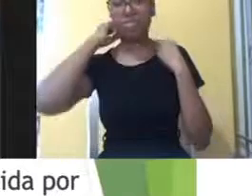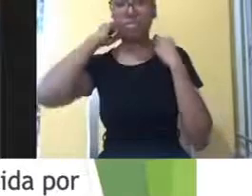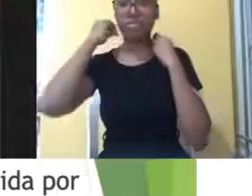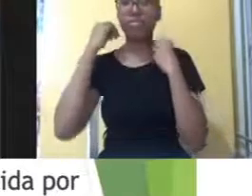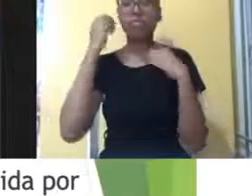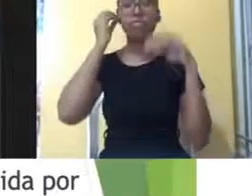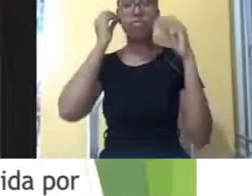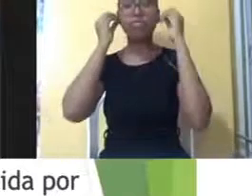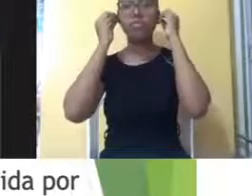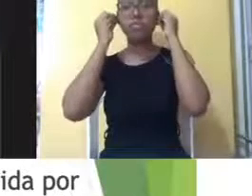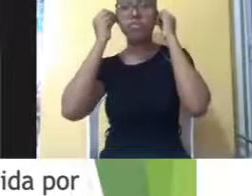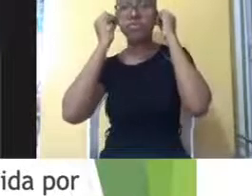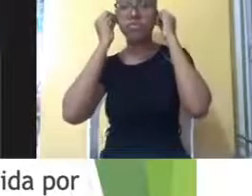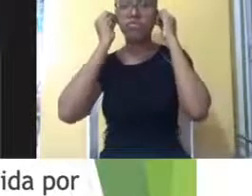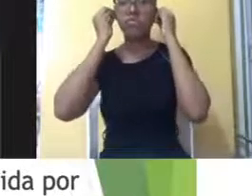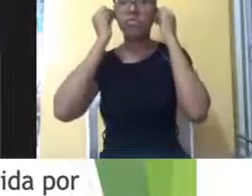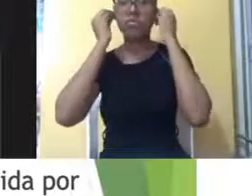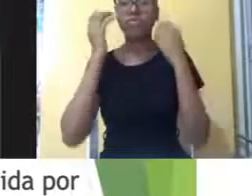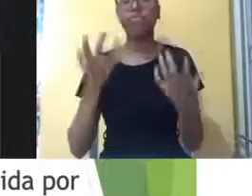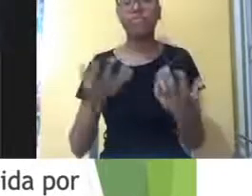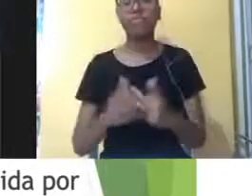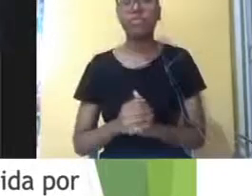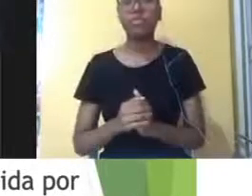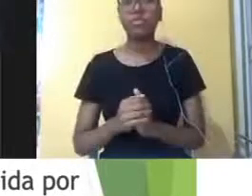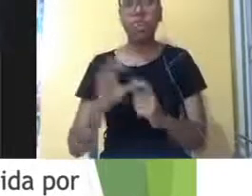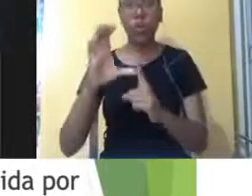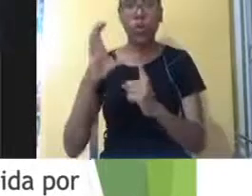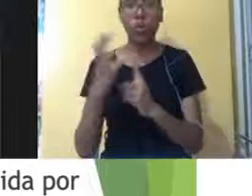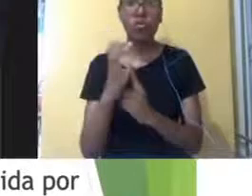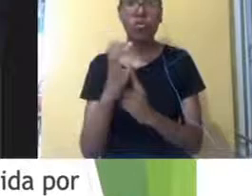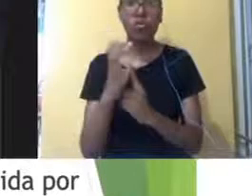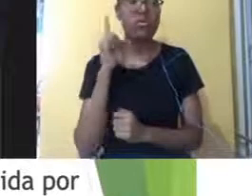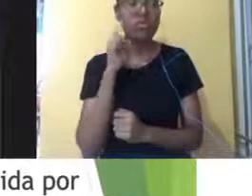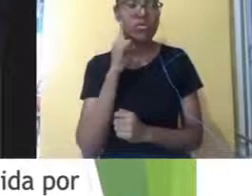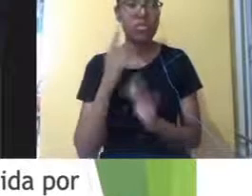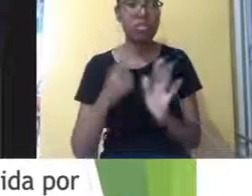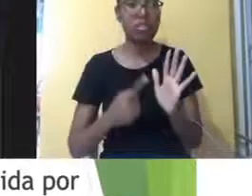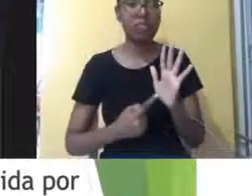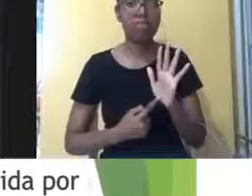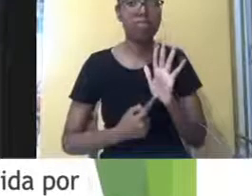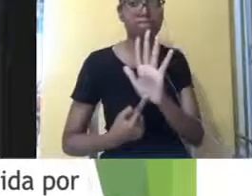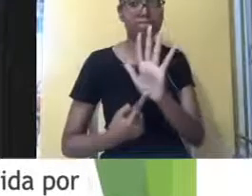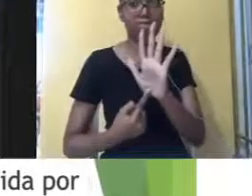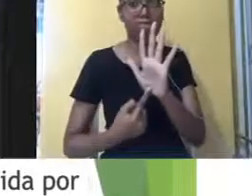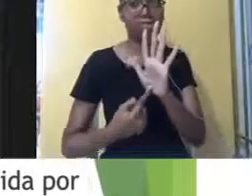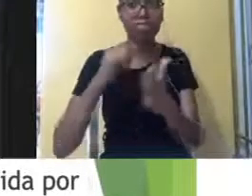Espérate rápido. Bueno, la cultura sorda fue reconocida oficialmente por primera vez